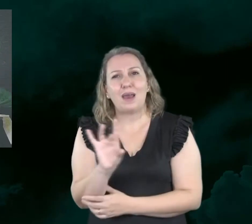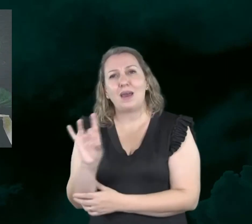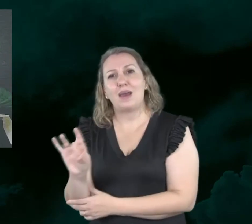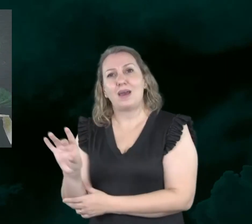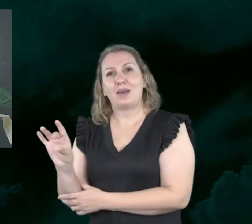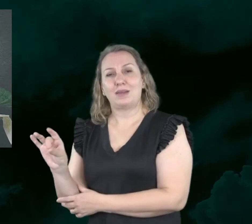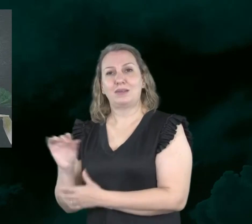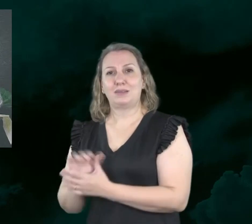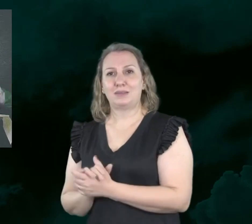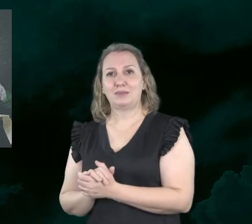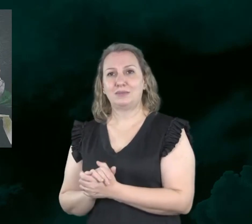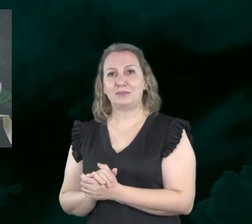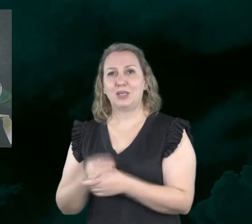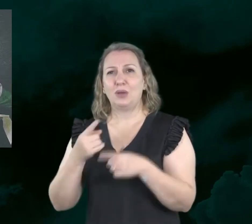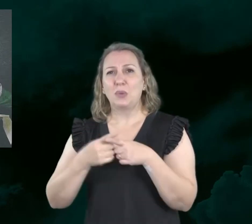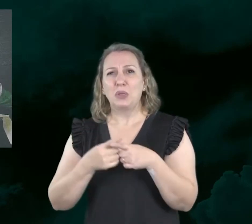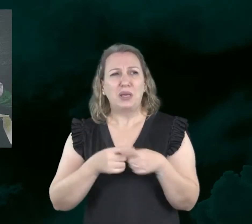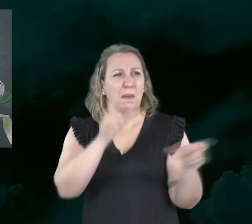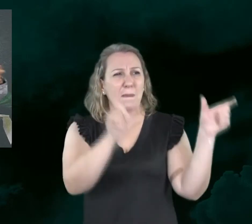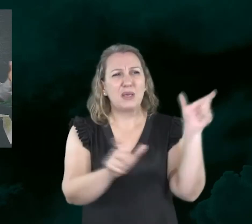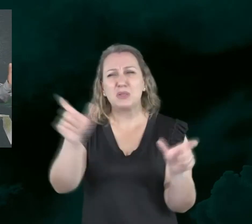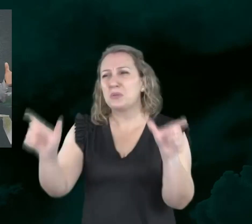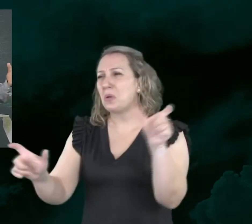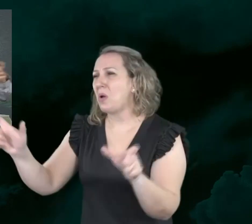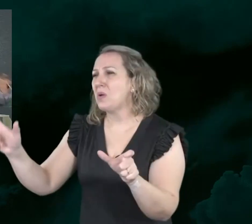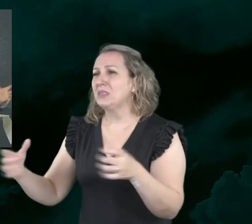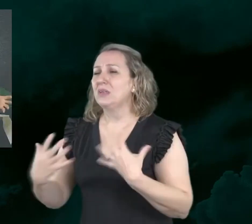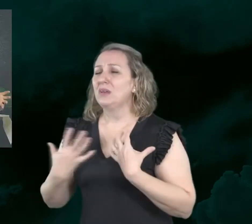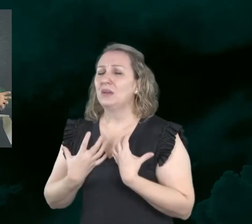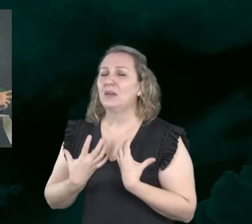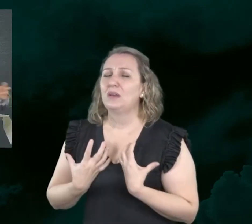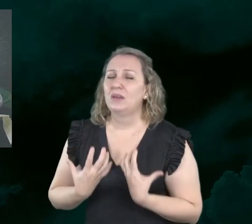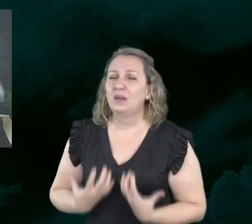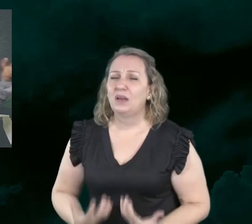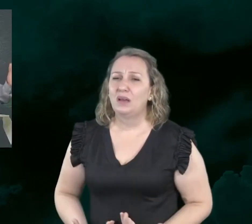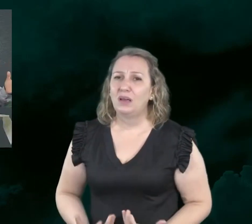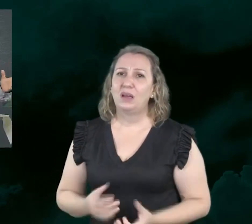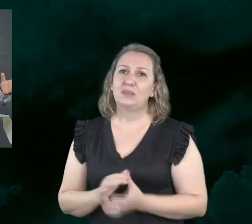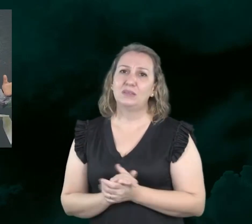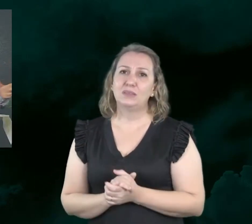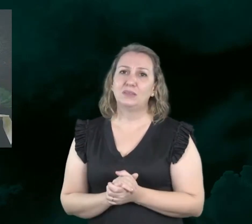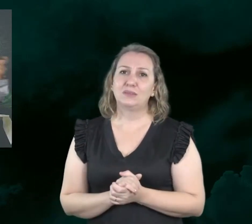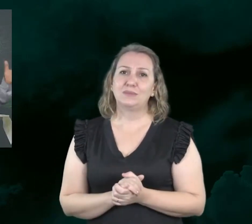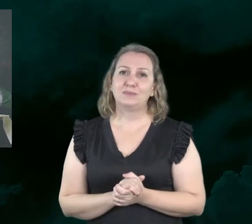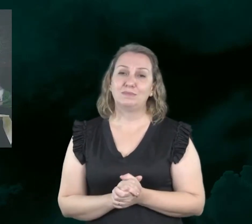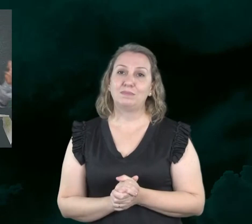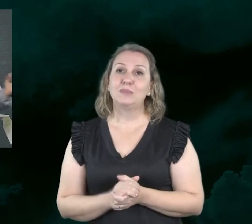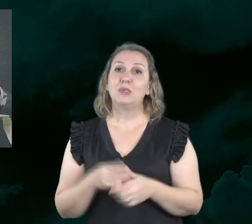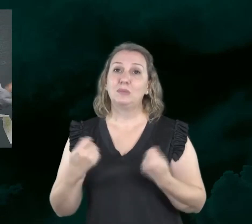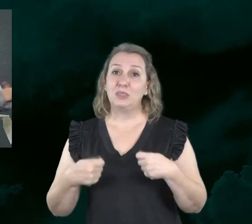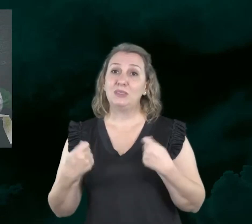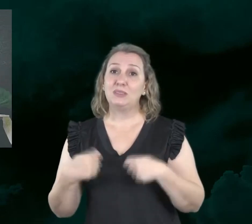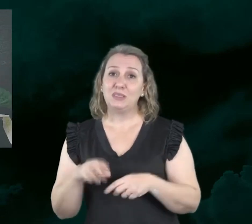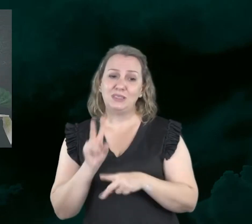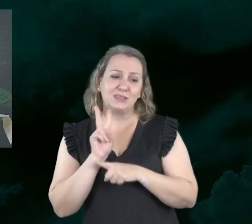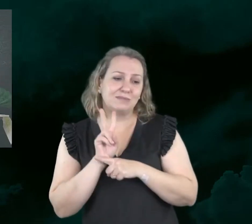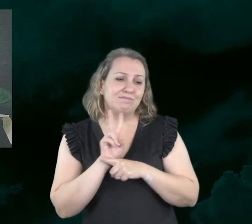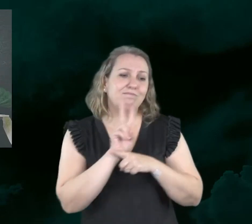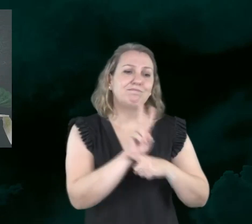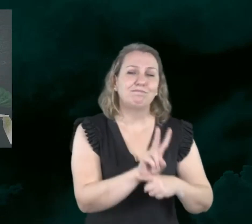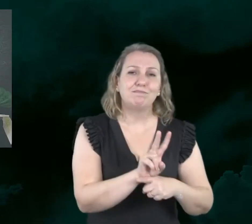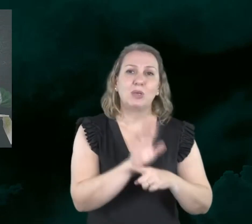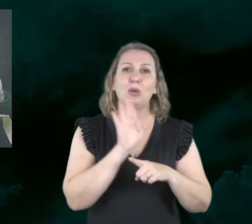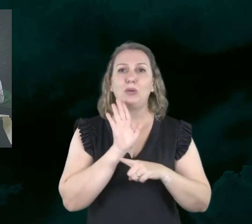exaustas, e com uma oração, elas foram reconectadas, mas elas precisam continuar sendo ajudadas.